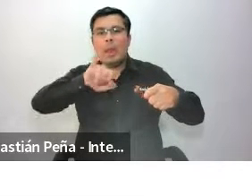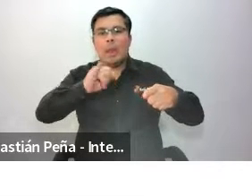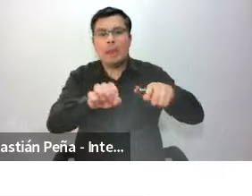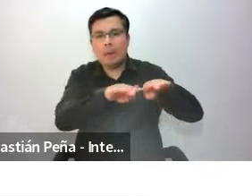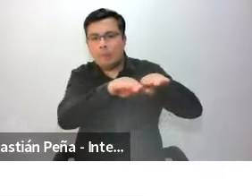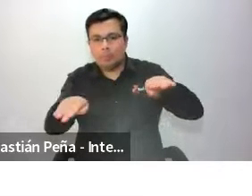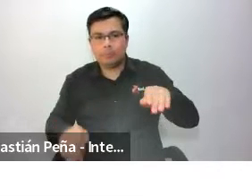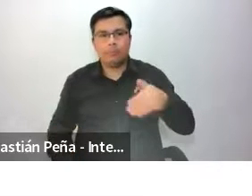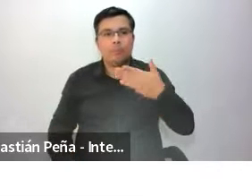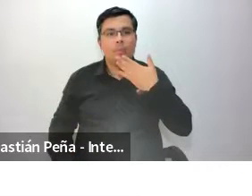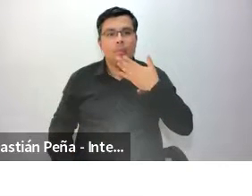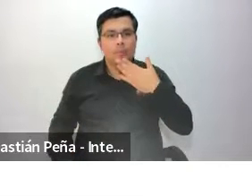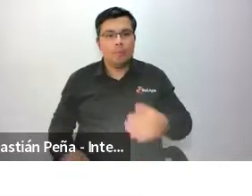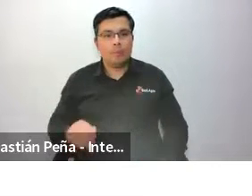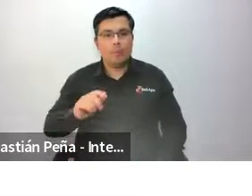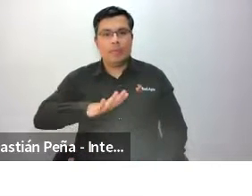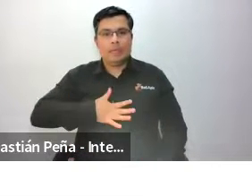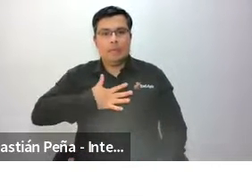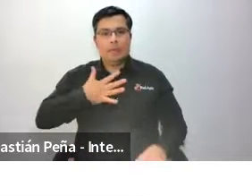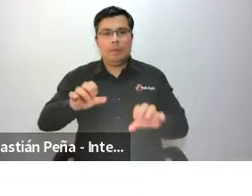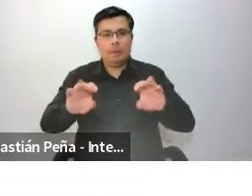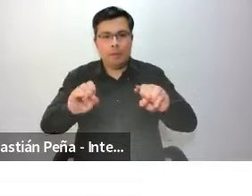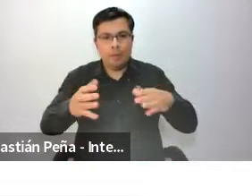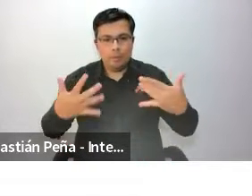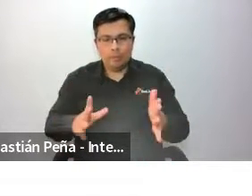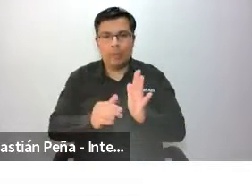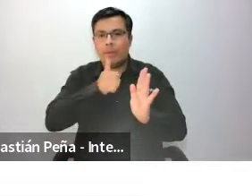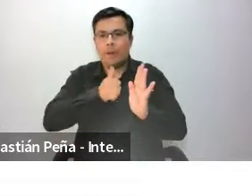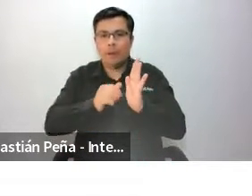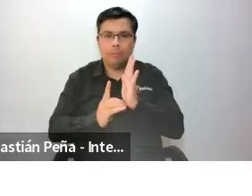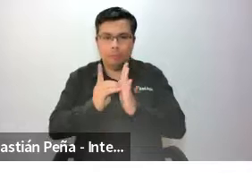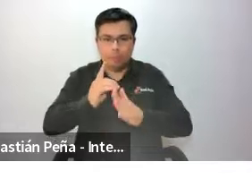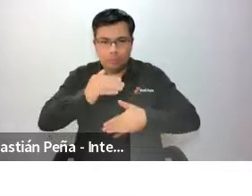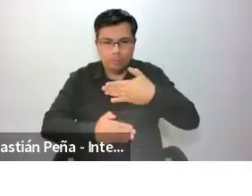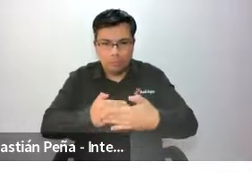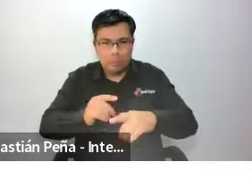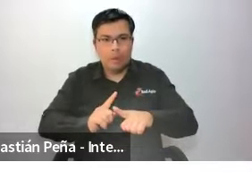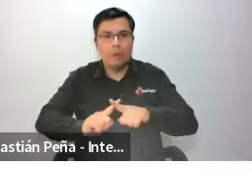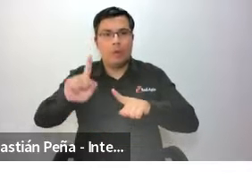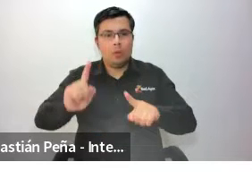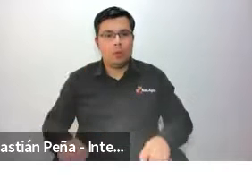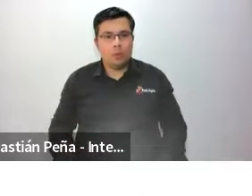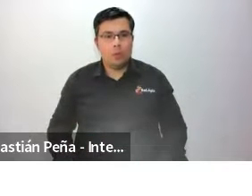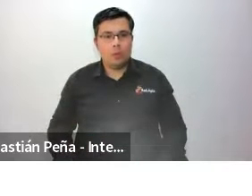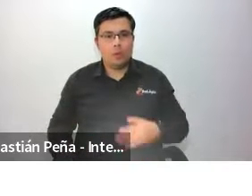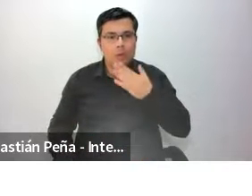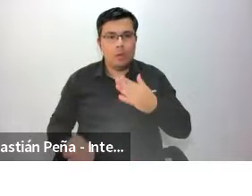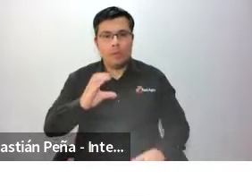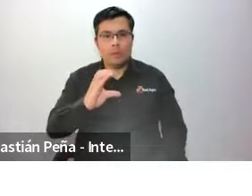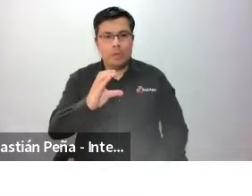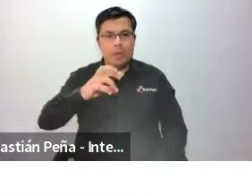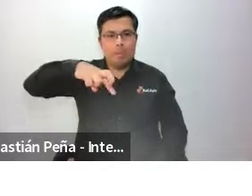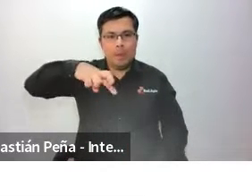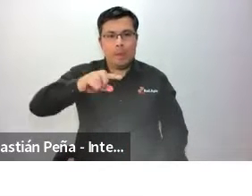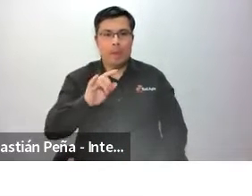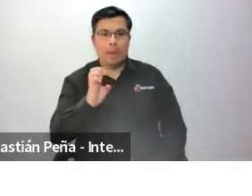desarrollo acciones formativas sobre autismo desde el CPIP, se están diseñando varias otras que